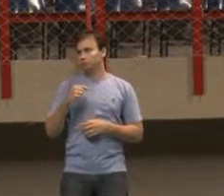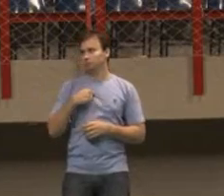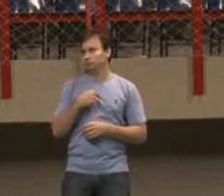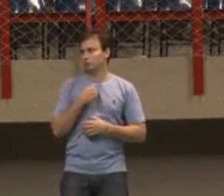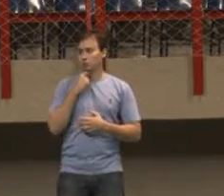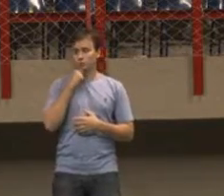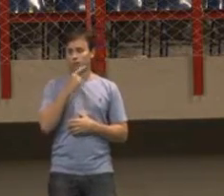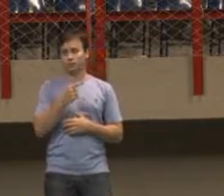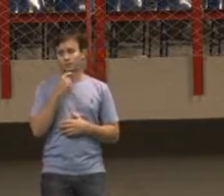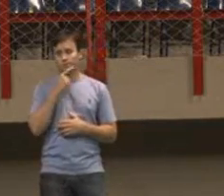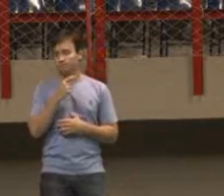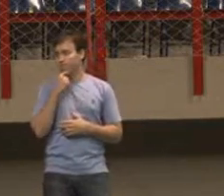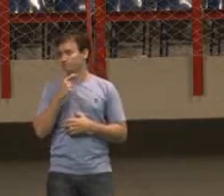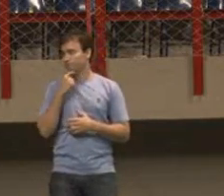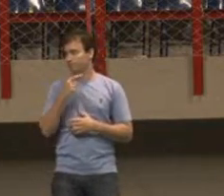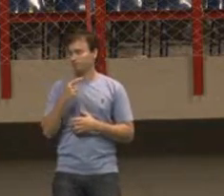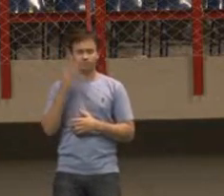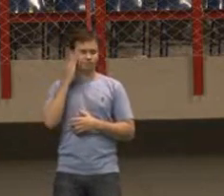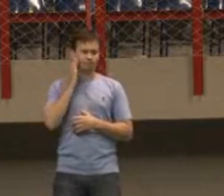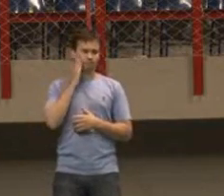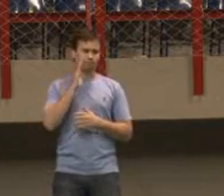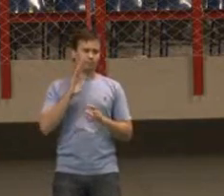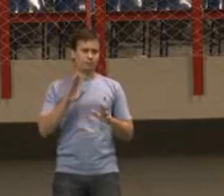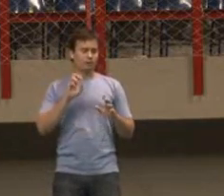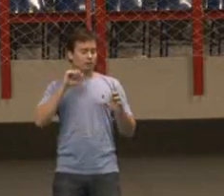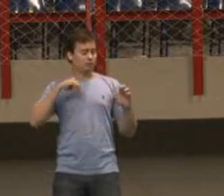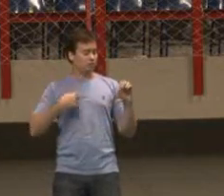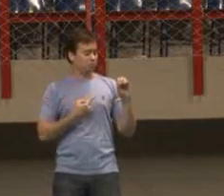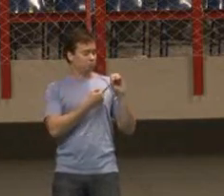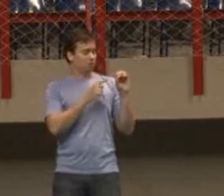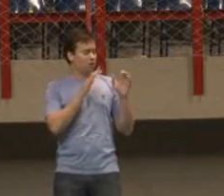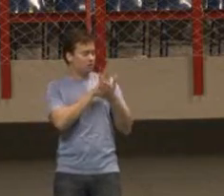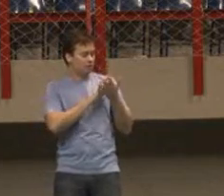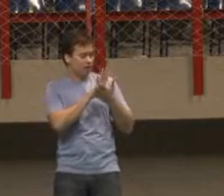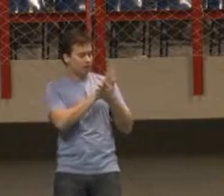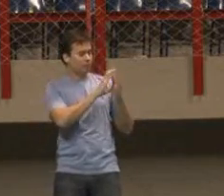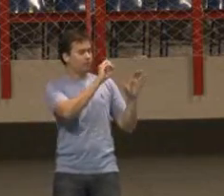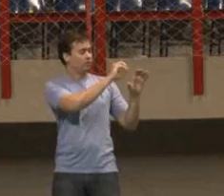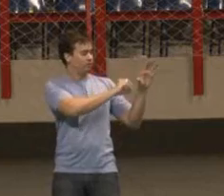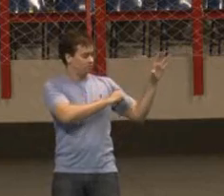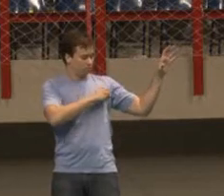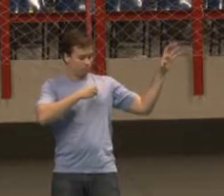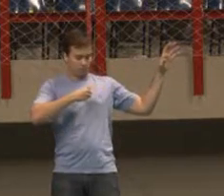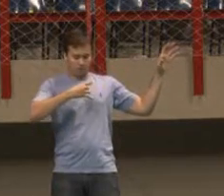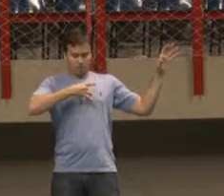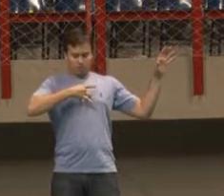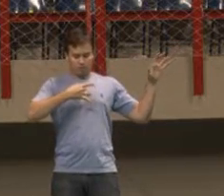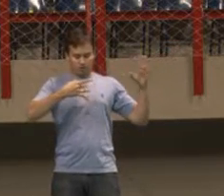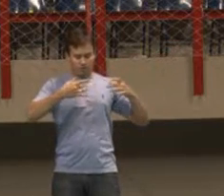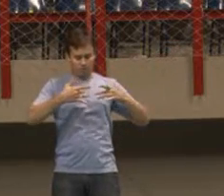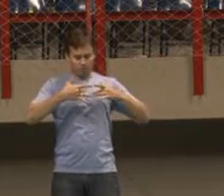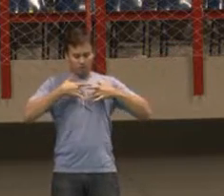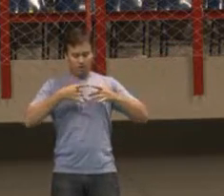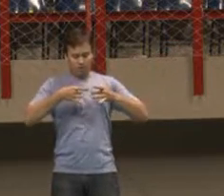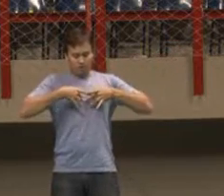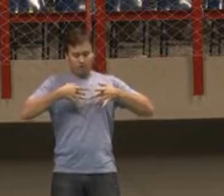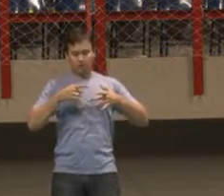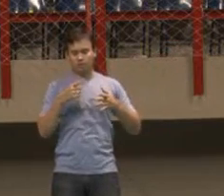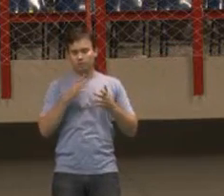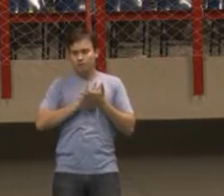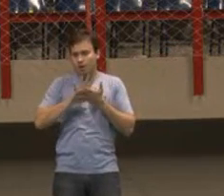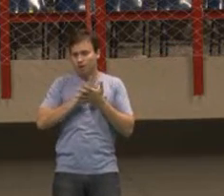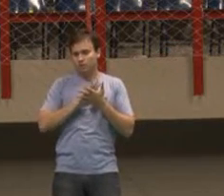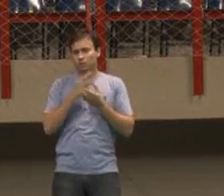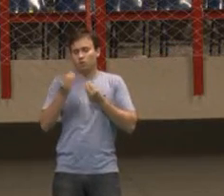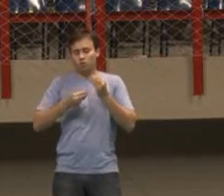pessoal? Estão compreendendo? Se não houve a nidação, vai desenvolver o quê? Tá falsa a letra C. Entenderam